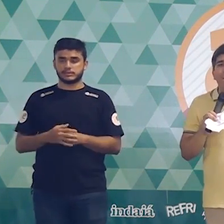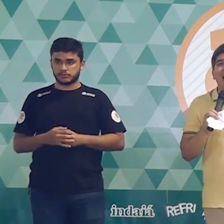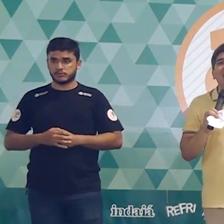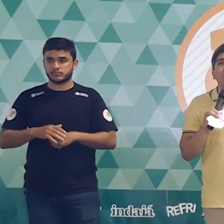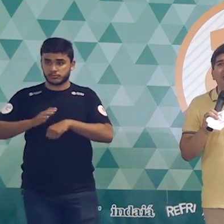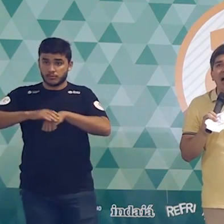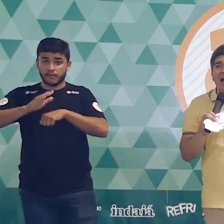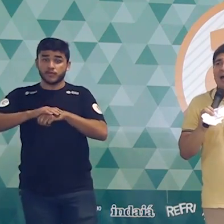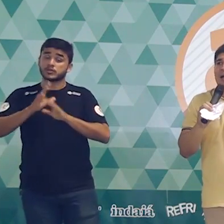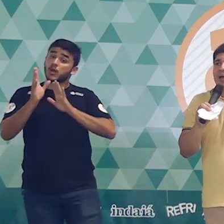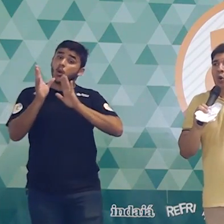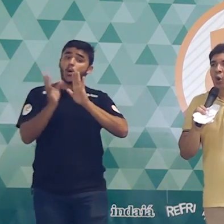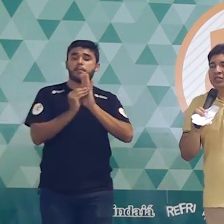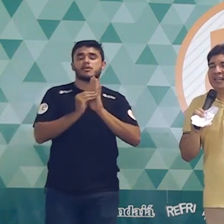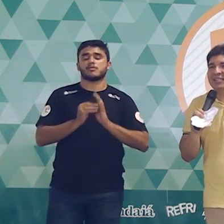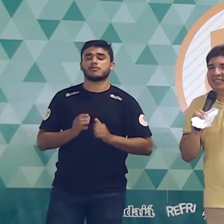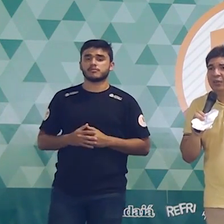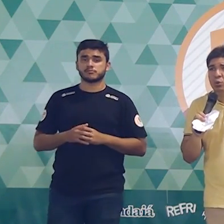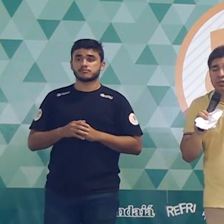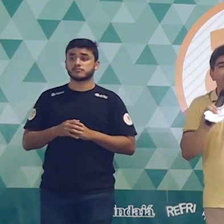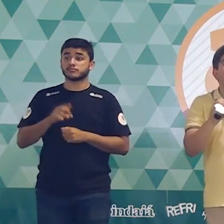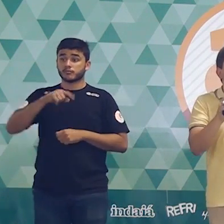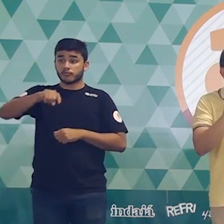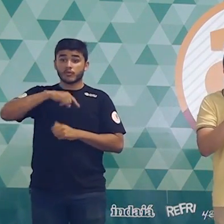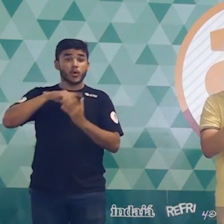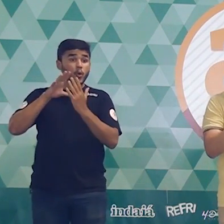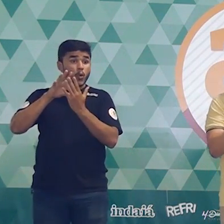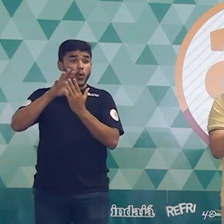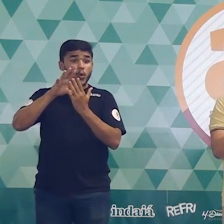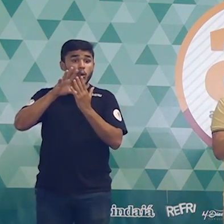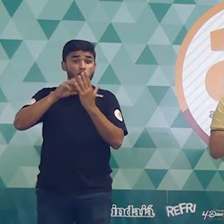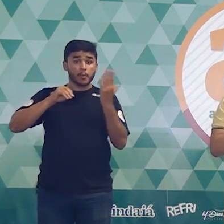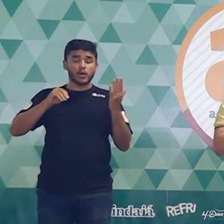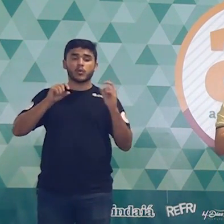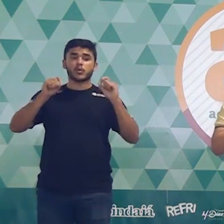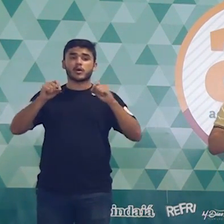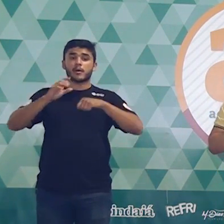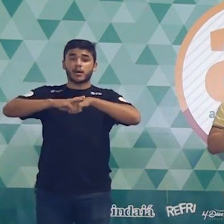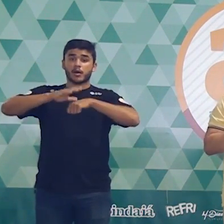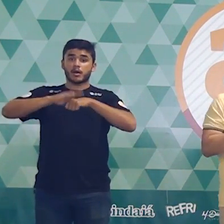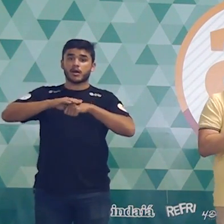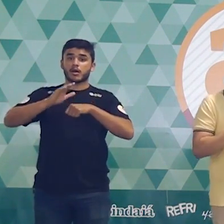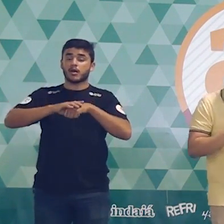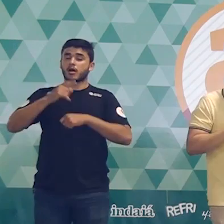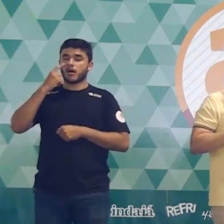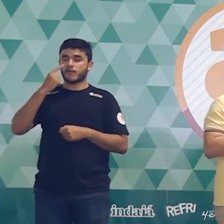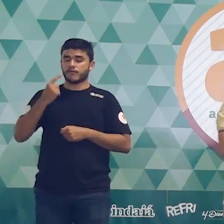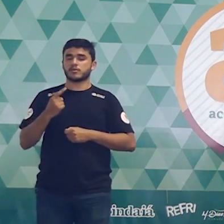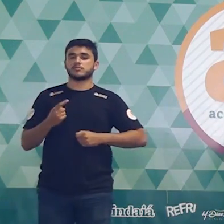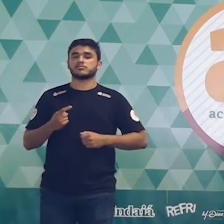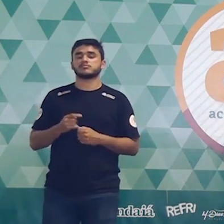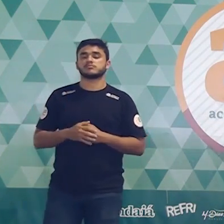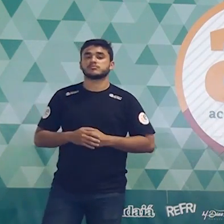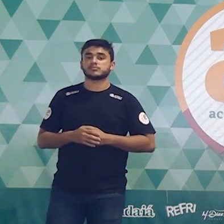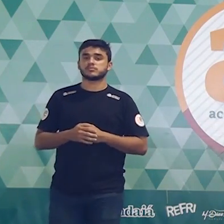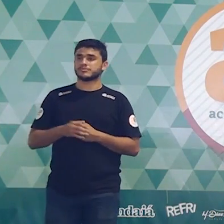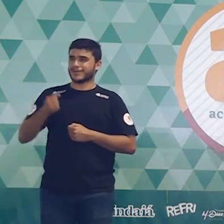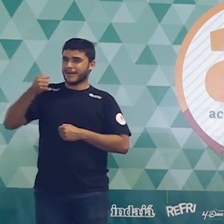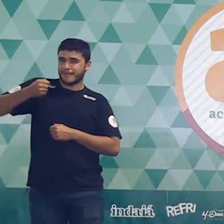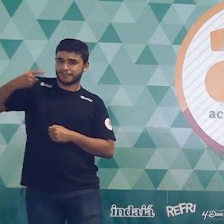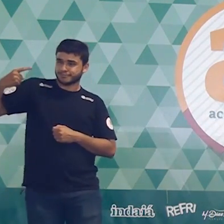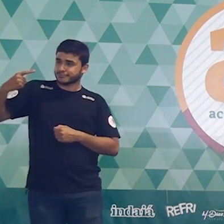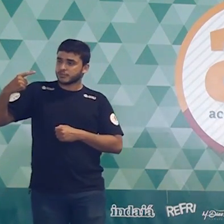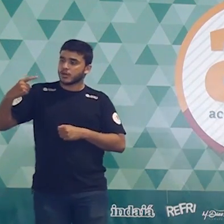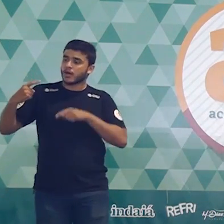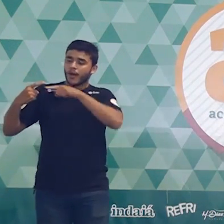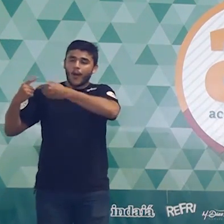certo? Para anotar os quesitos para um agente. Coloque aí, por favor, rapidinho. Caneta e papel,